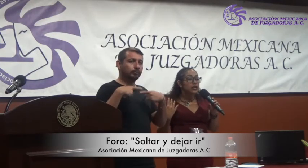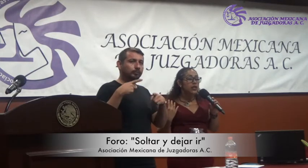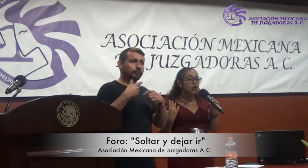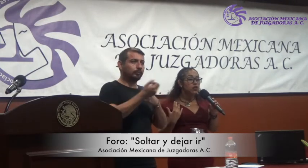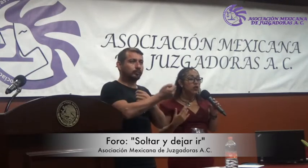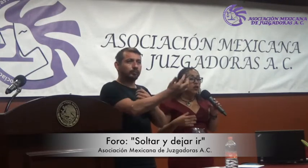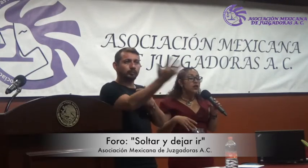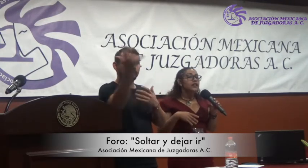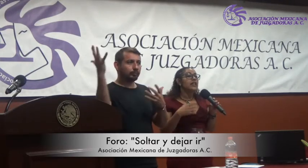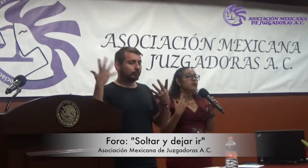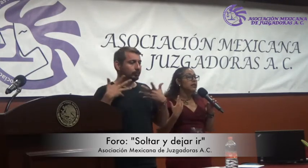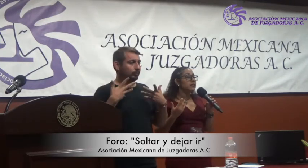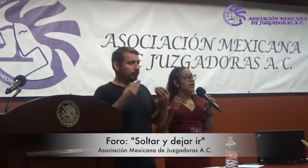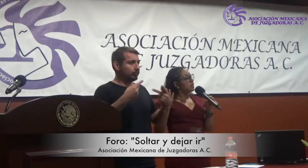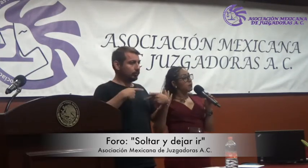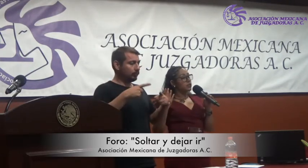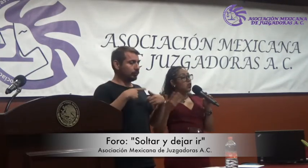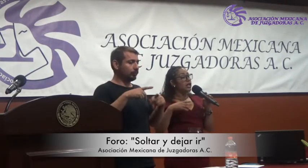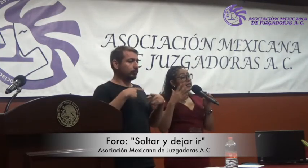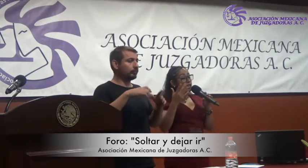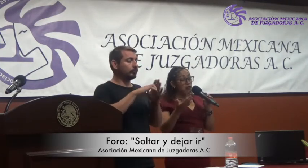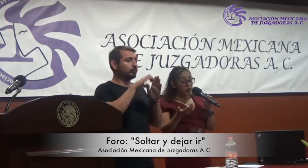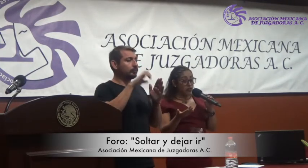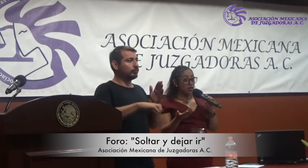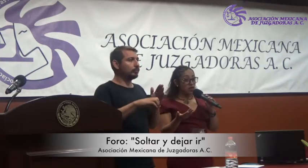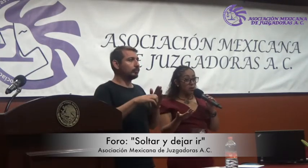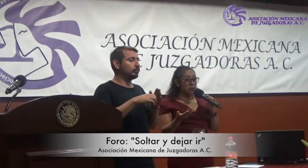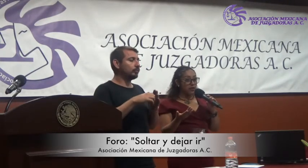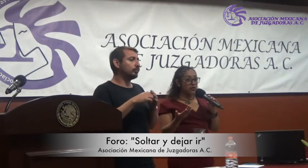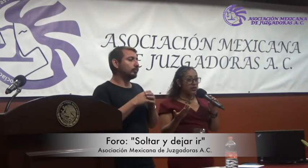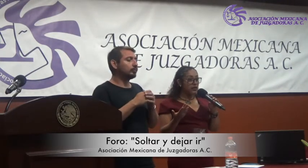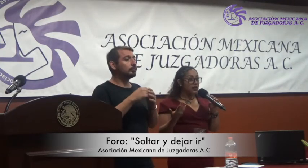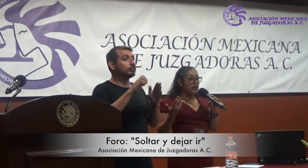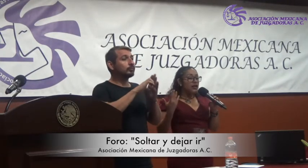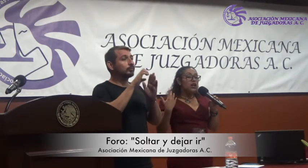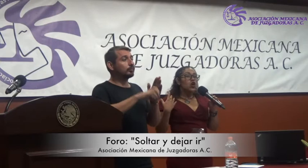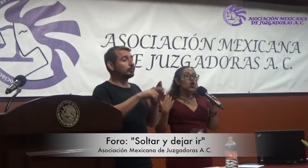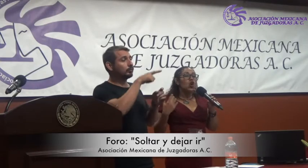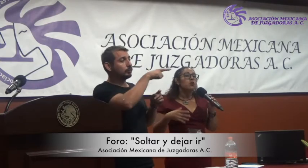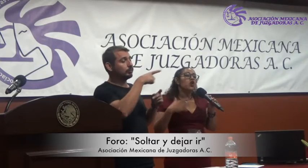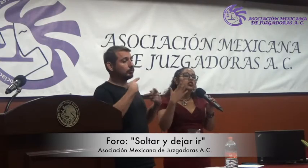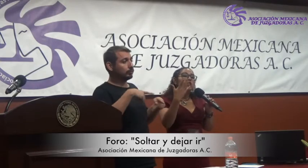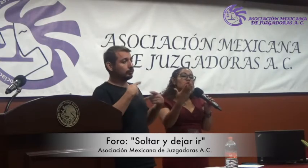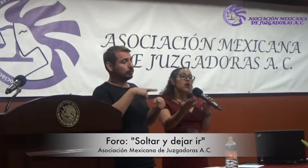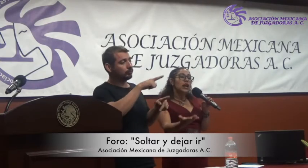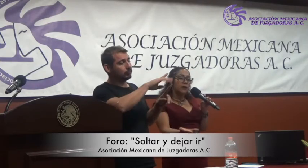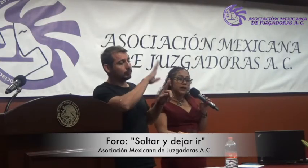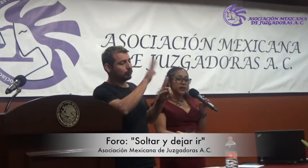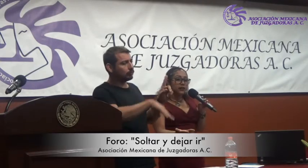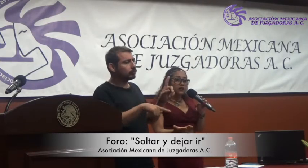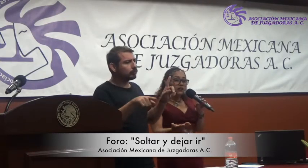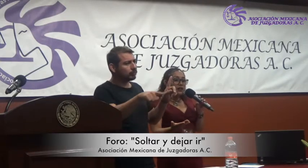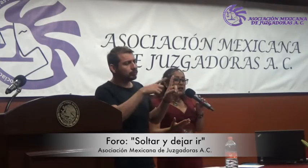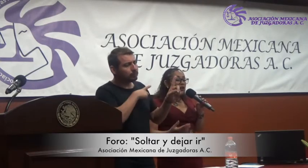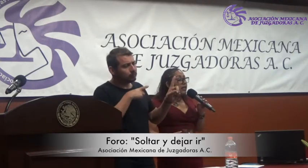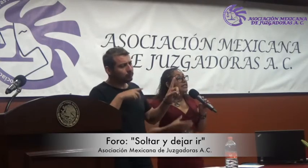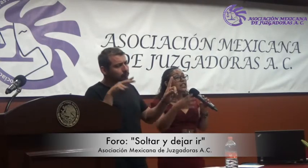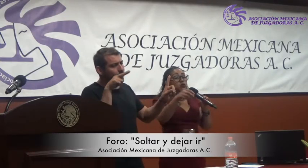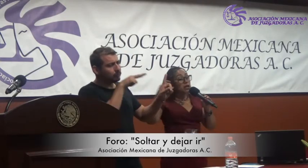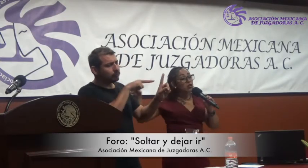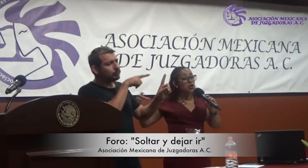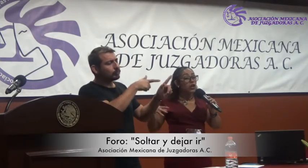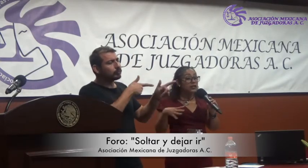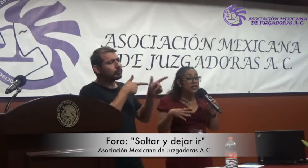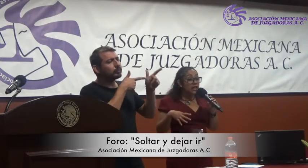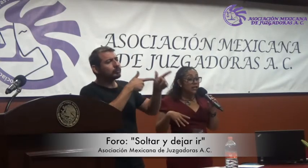a su alrededor. Y además, esa persona que está afrontando la pérdida, ¿cómo continúa la vida?